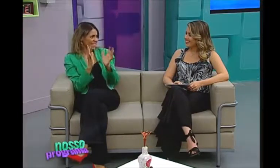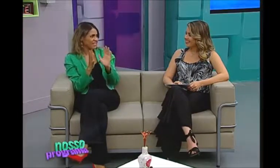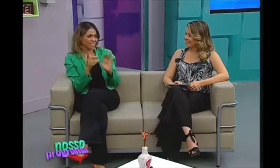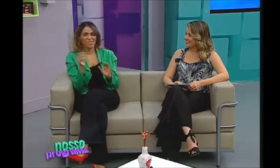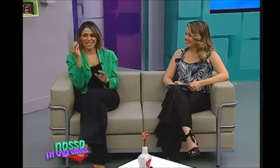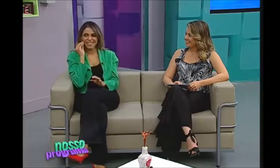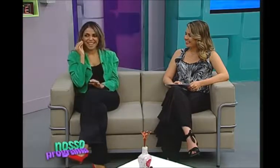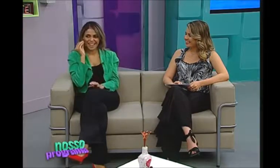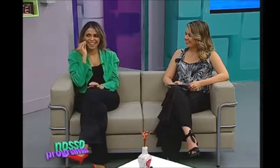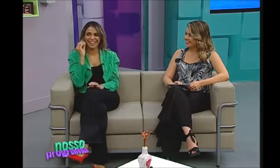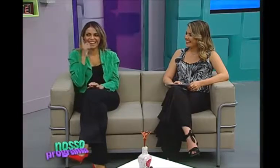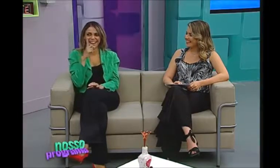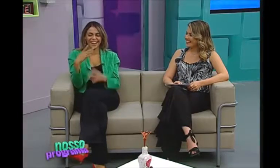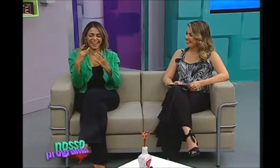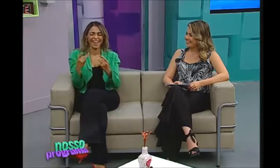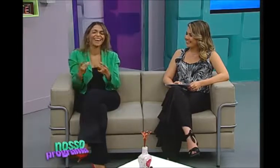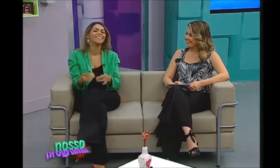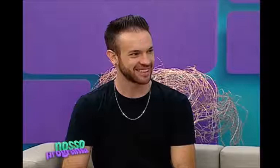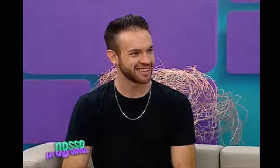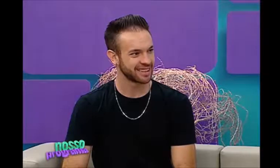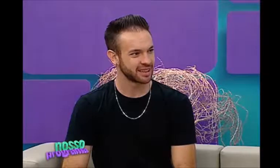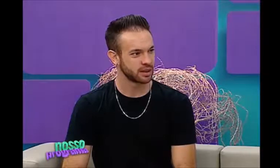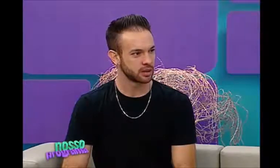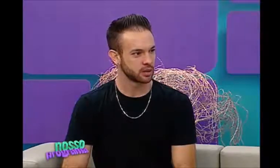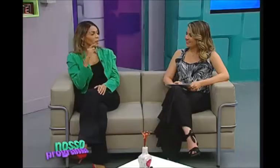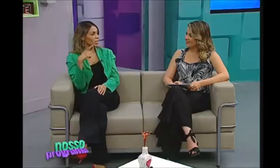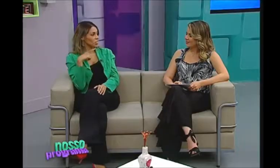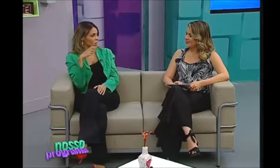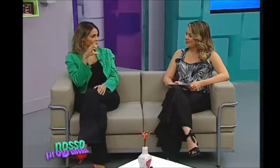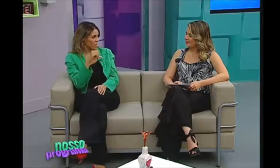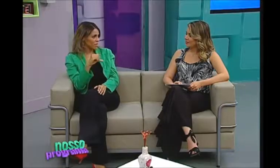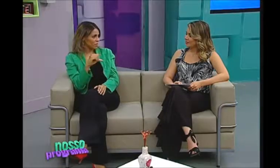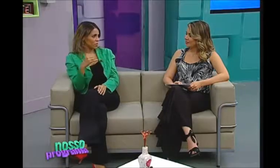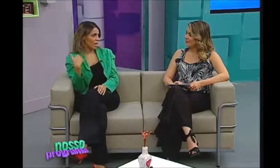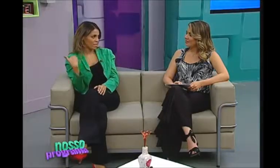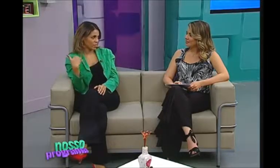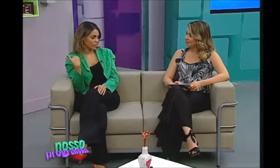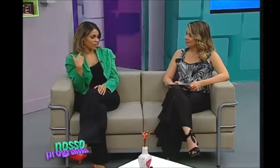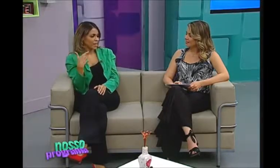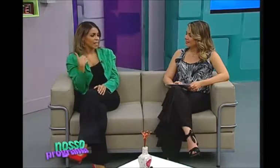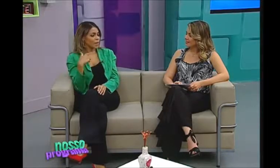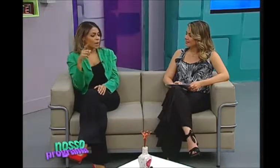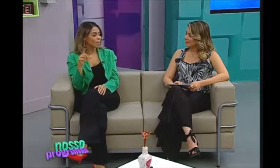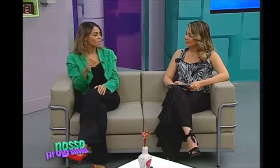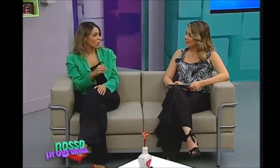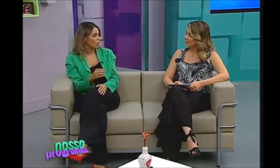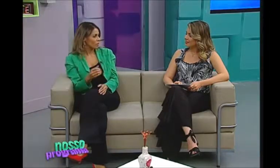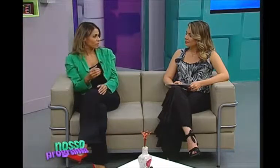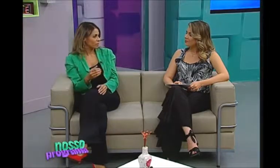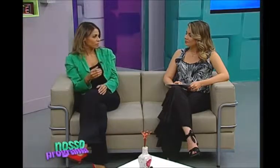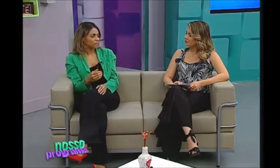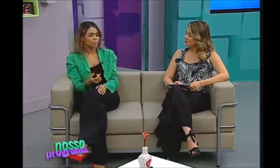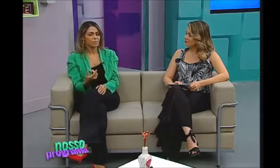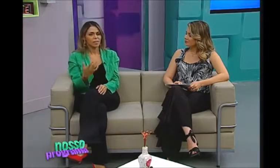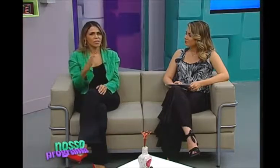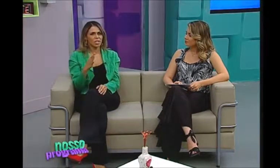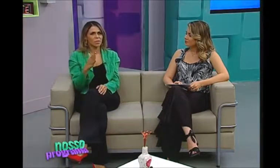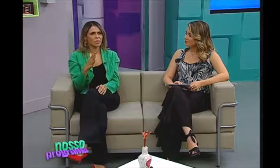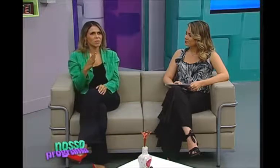mas eu vou tentar. Tá. O meu irmão, ele tinha 9 anos de idade e eu era mais nova. Eu tinha mais ou menos